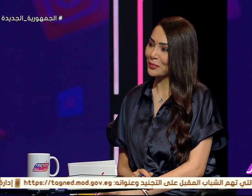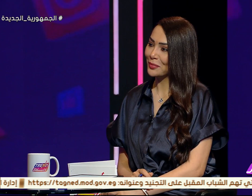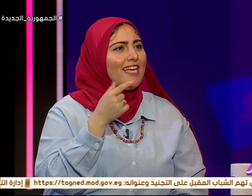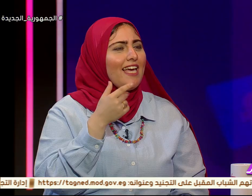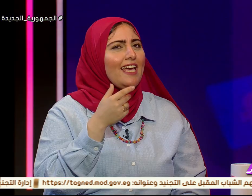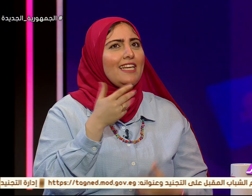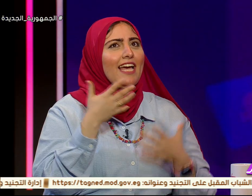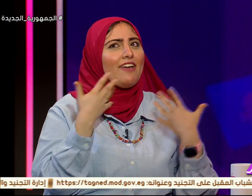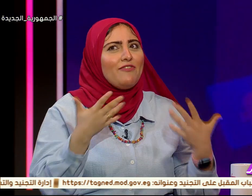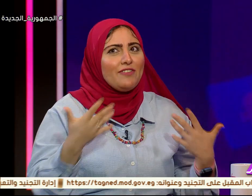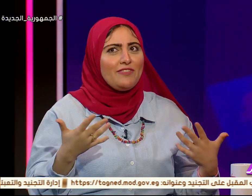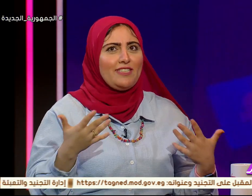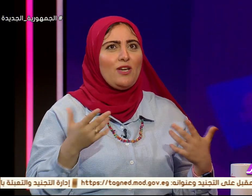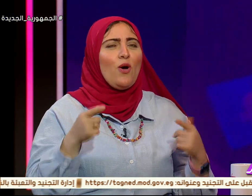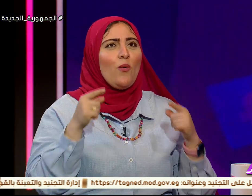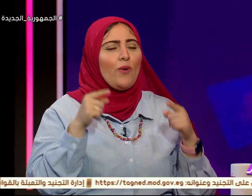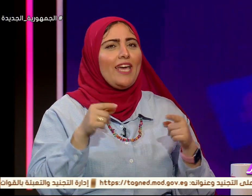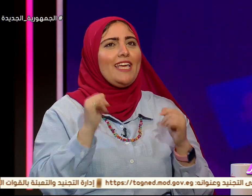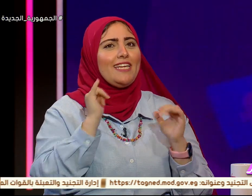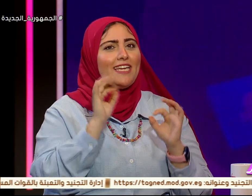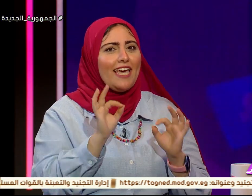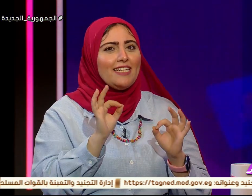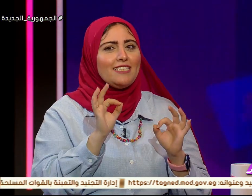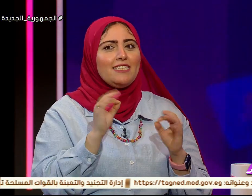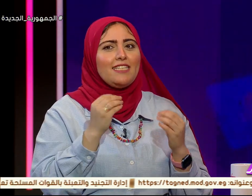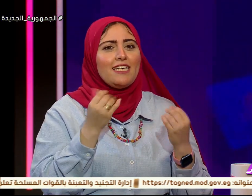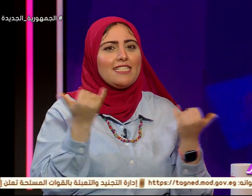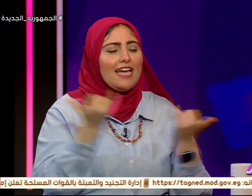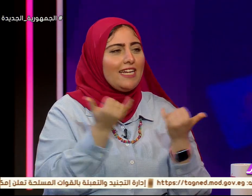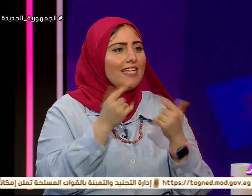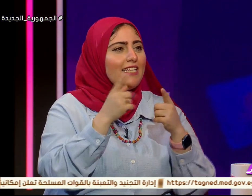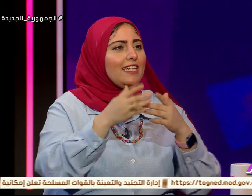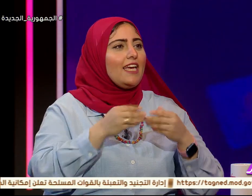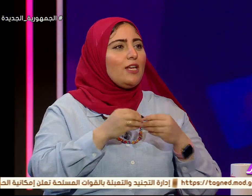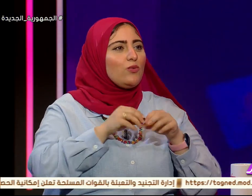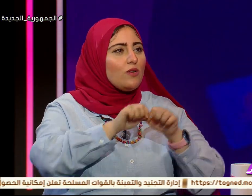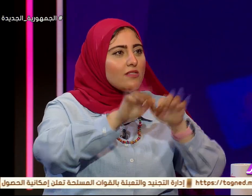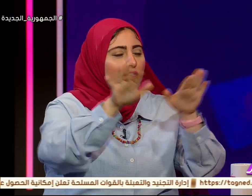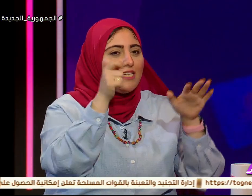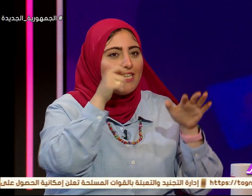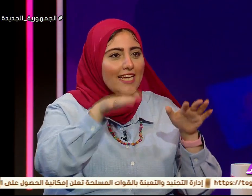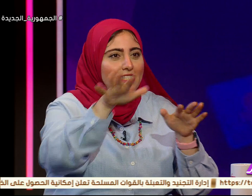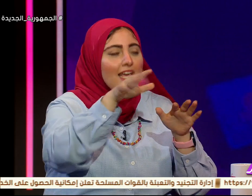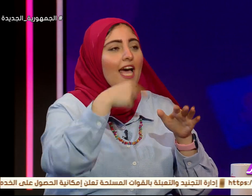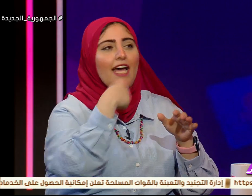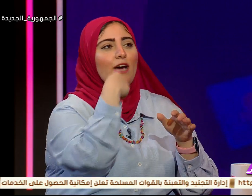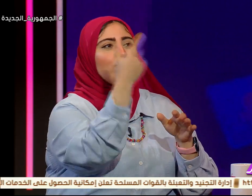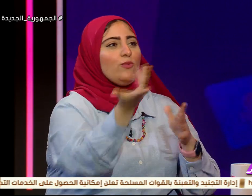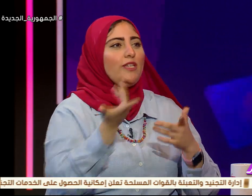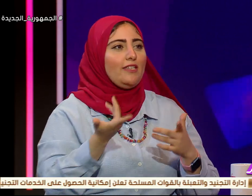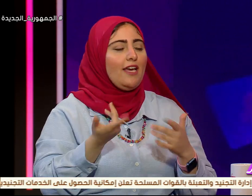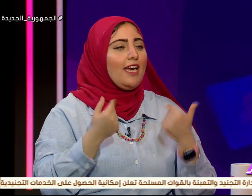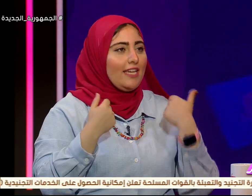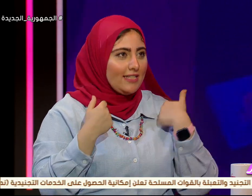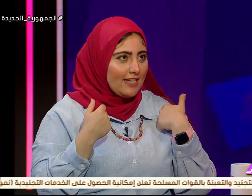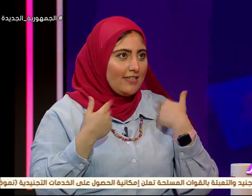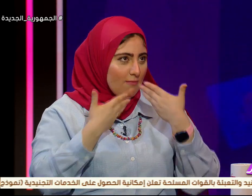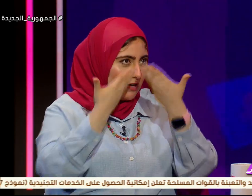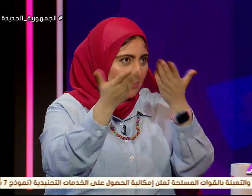هي اللي خففت وهي اللي كانت سهلة جدا ان هي توصل للناس. انا عاوز اقول ايه يعني، انا لما اطلع